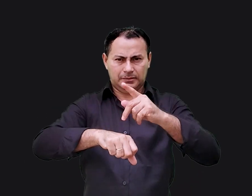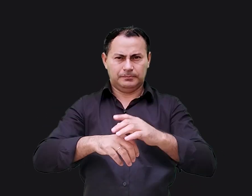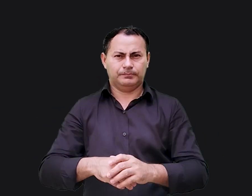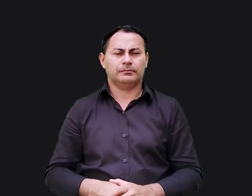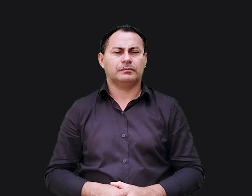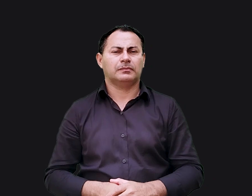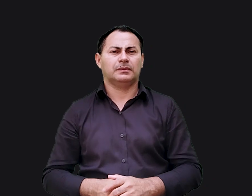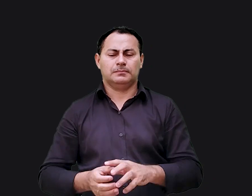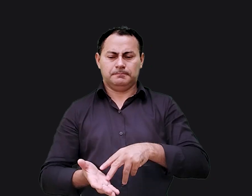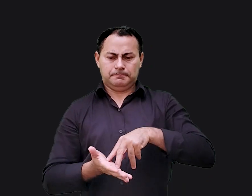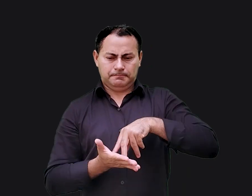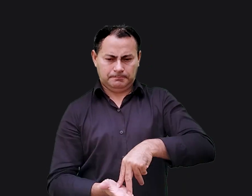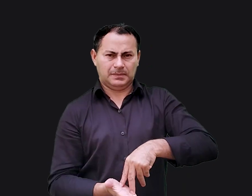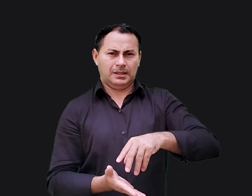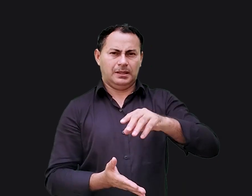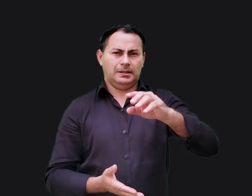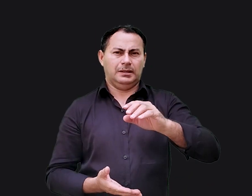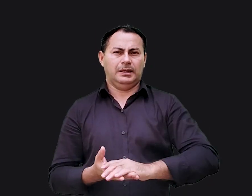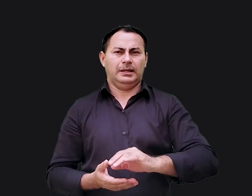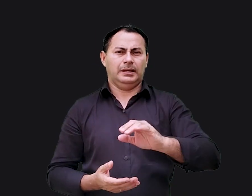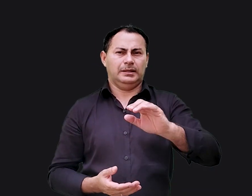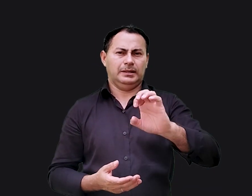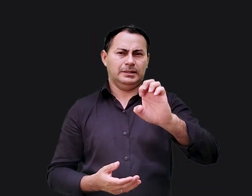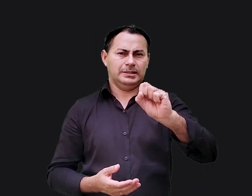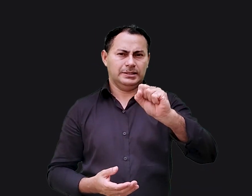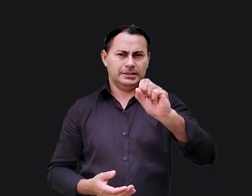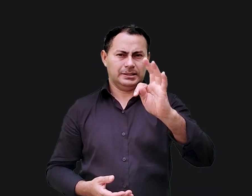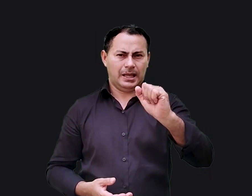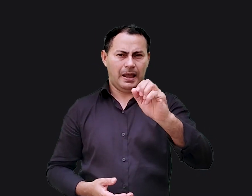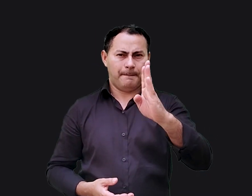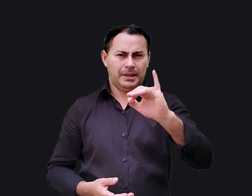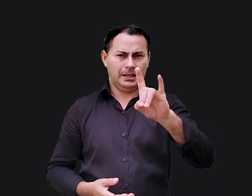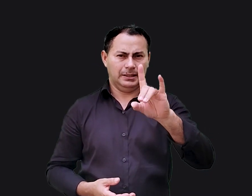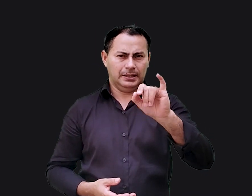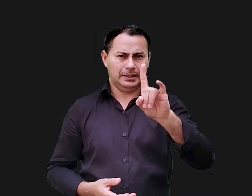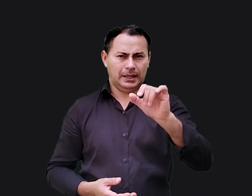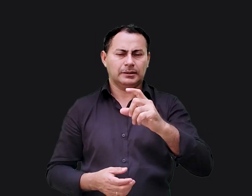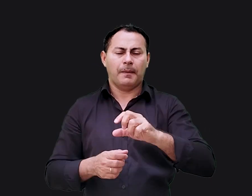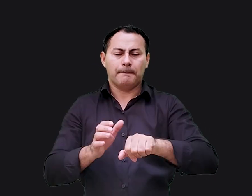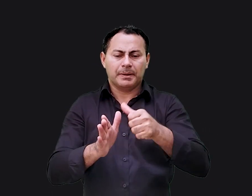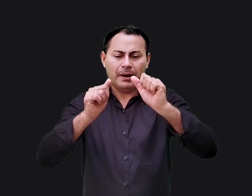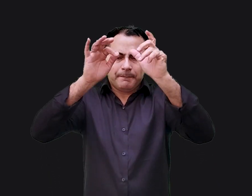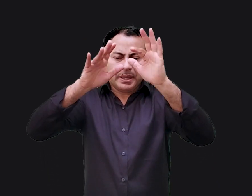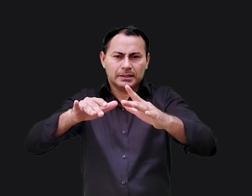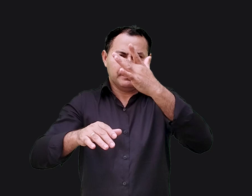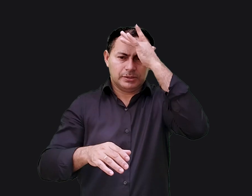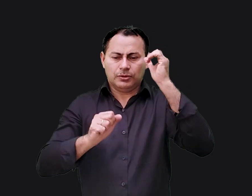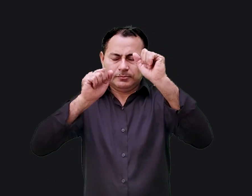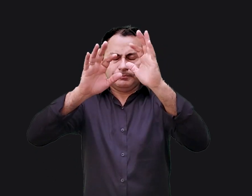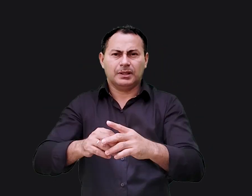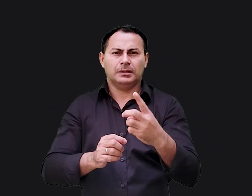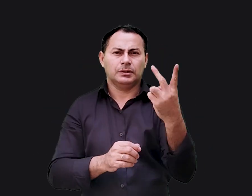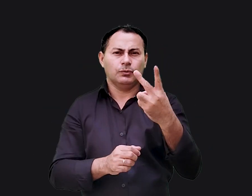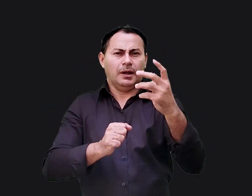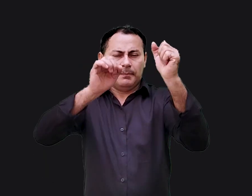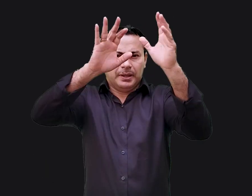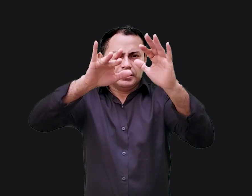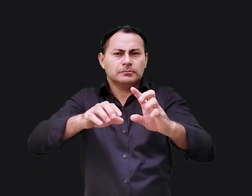rocha." A estabilidade é a primeira bênção do homem abençoado. A segunda bênção do homem abençoado poderia